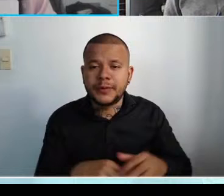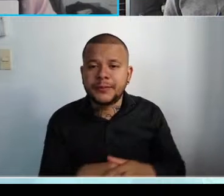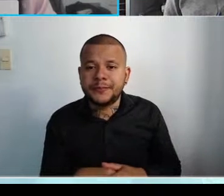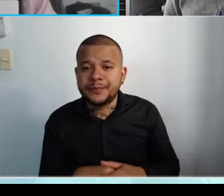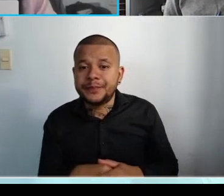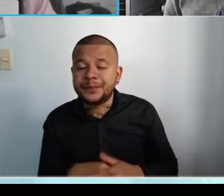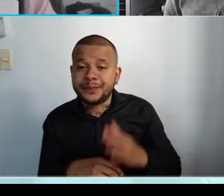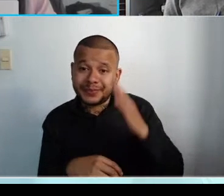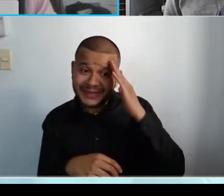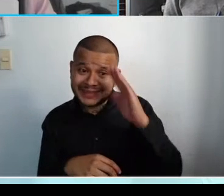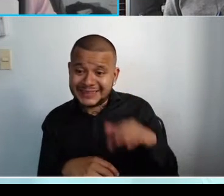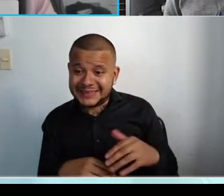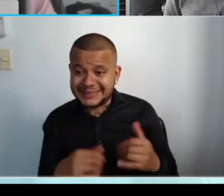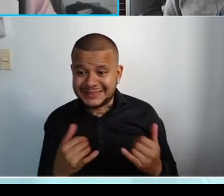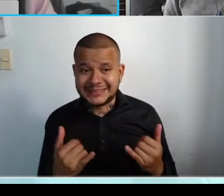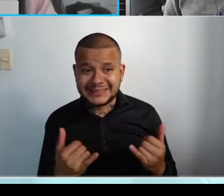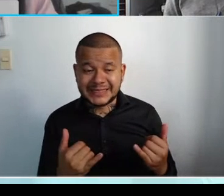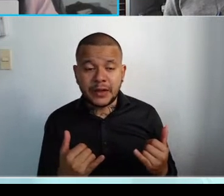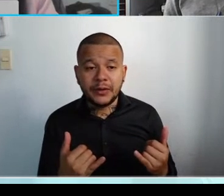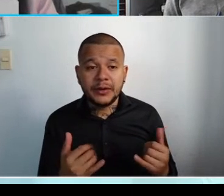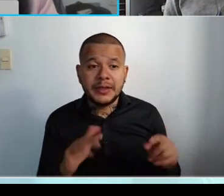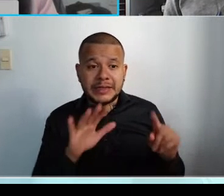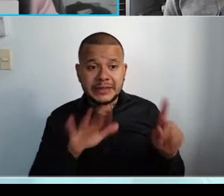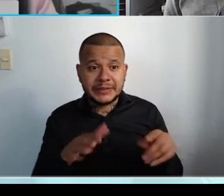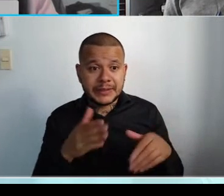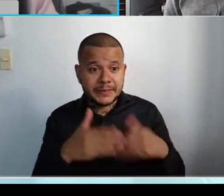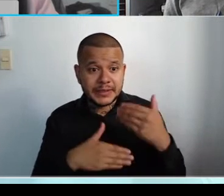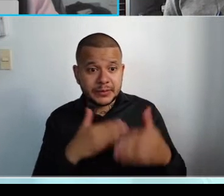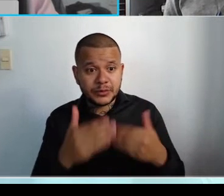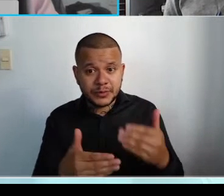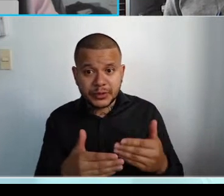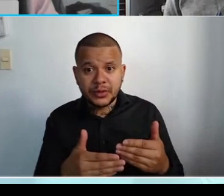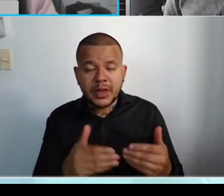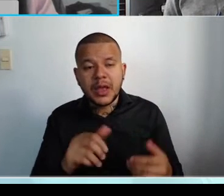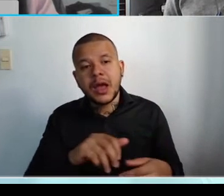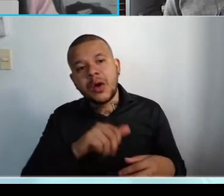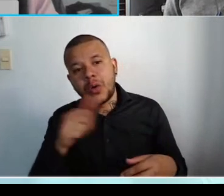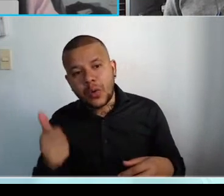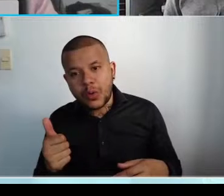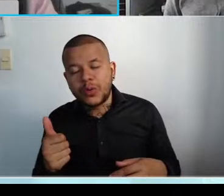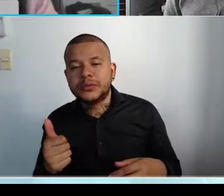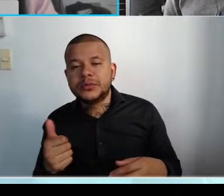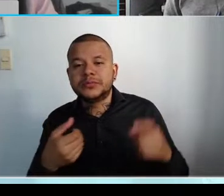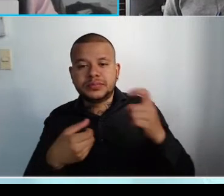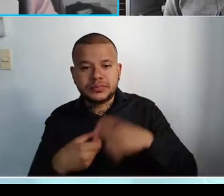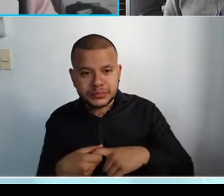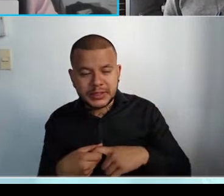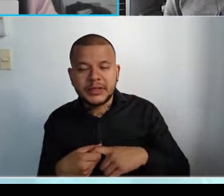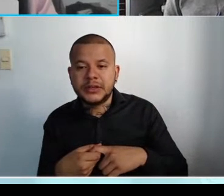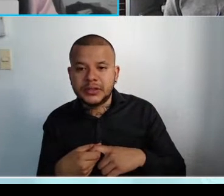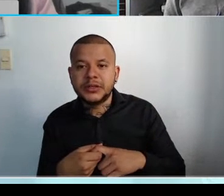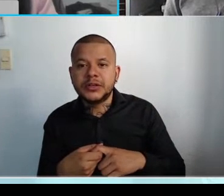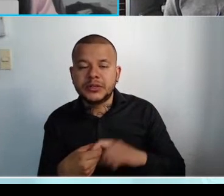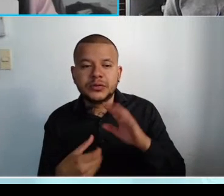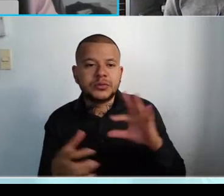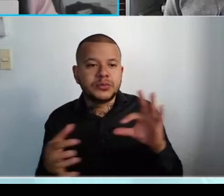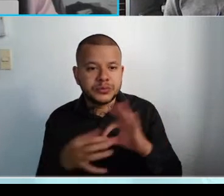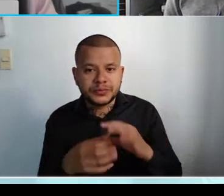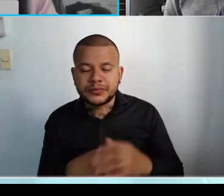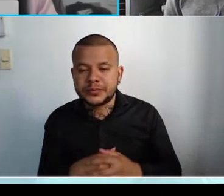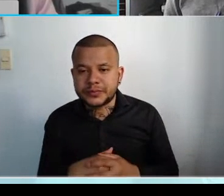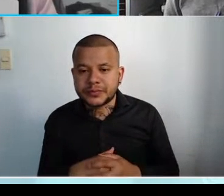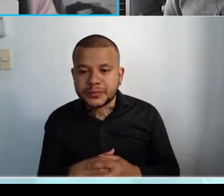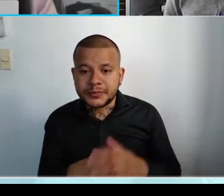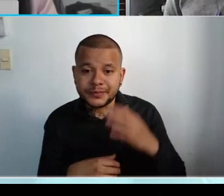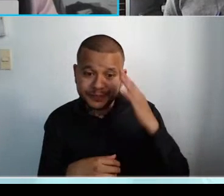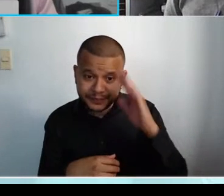este semestre que empezamos a hacer nuestro procedimiento, se inicia otro registro que está unido a nuestra valoración, porque ya los dos